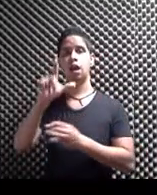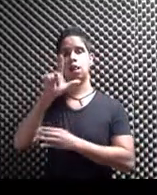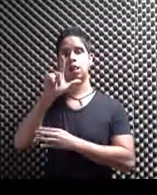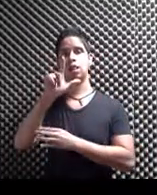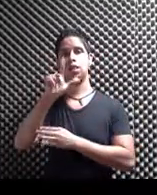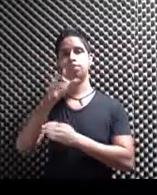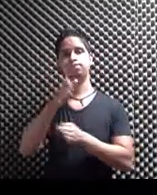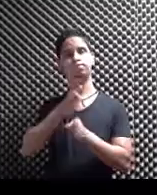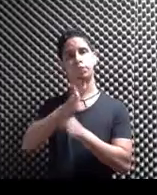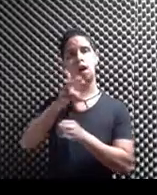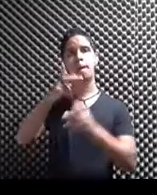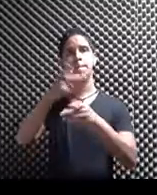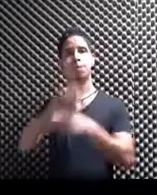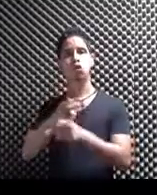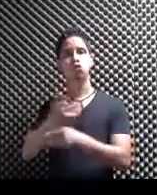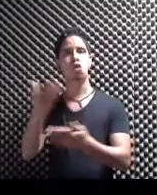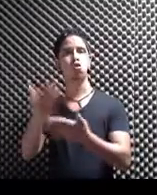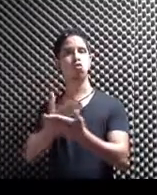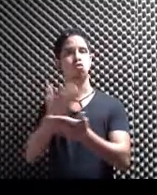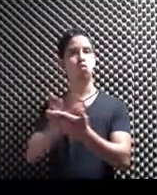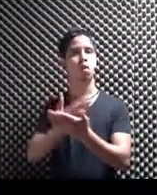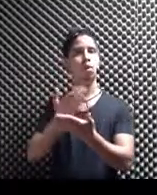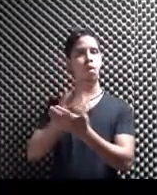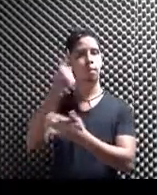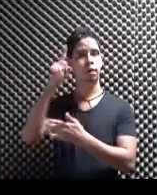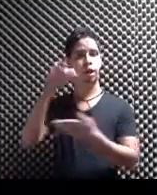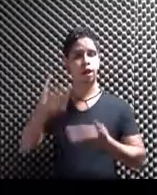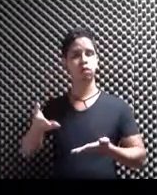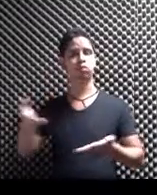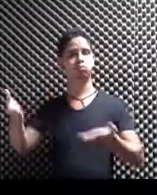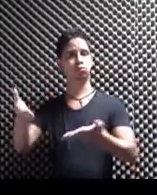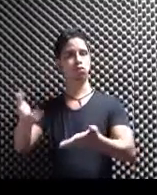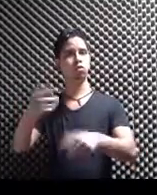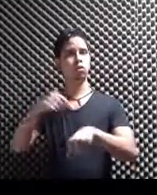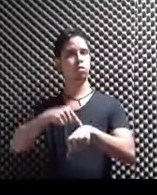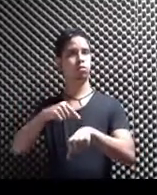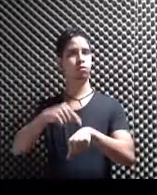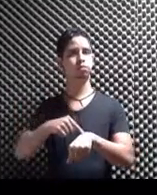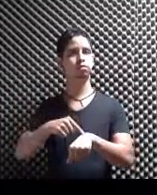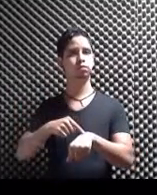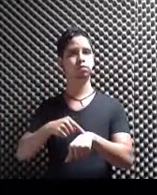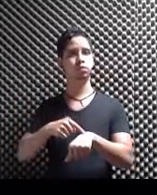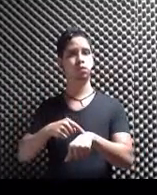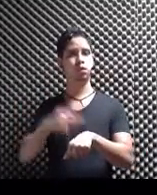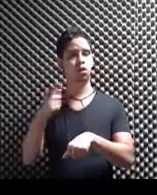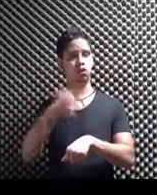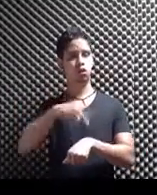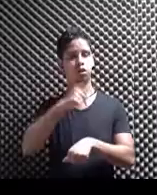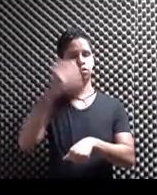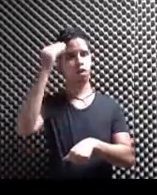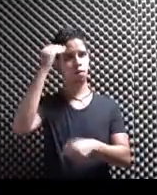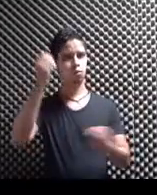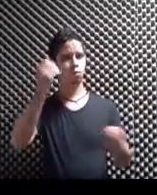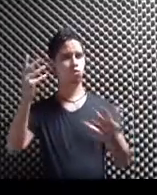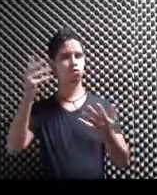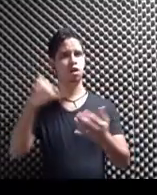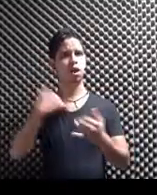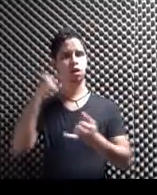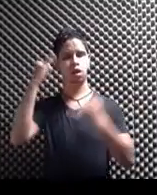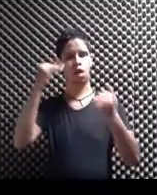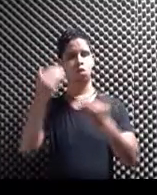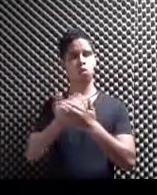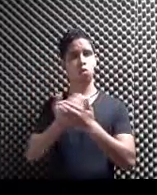temporada. Y no sé si se han percatado, ¿verdad?, que ya que somos los que nos encantó la tecnología, que hubo un